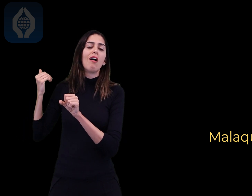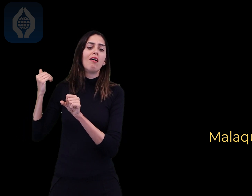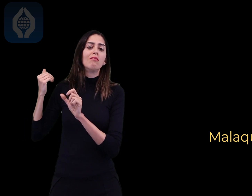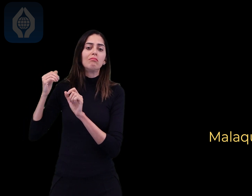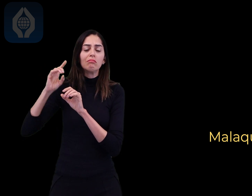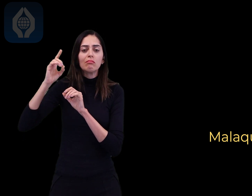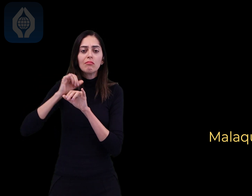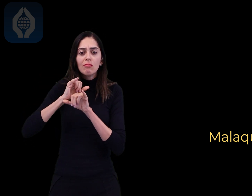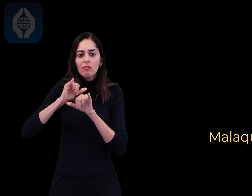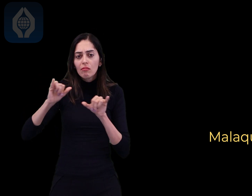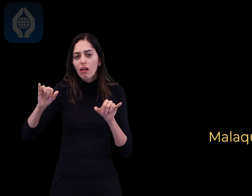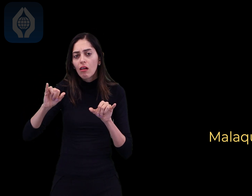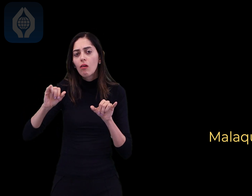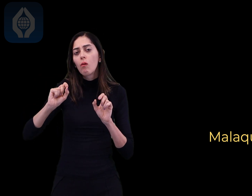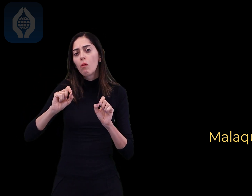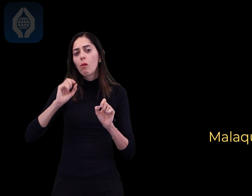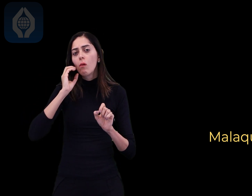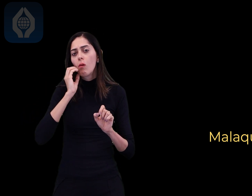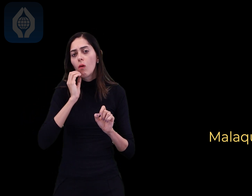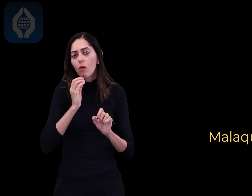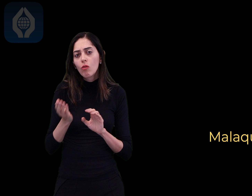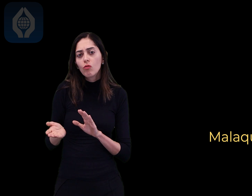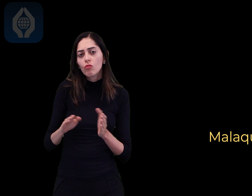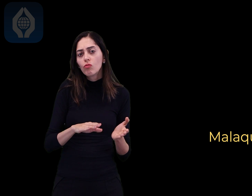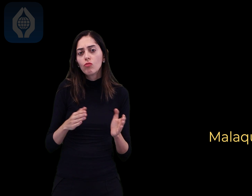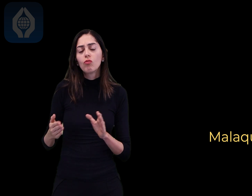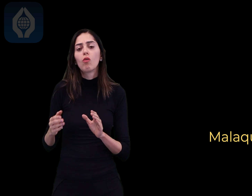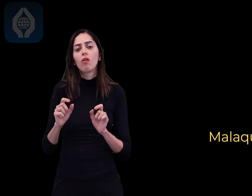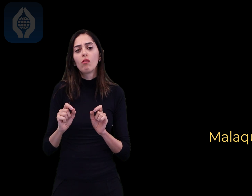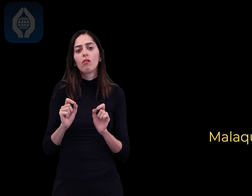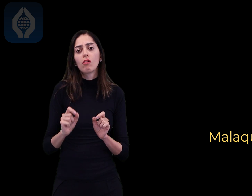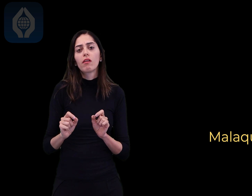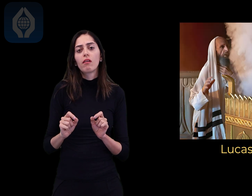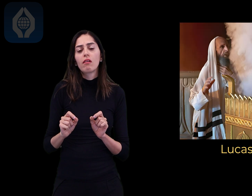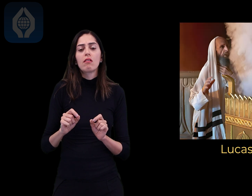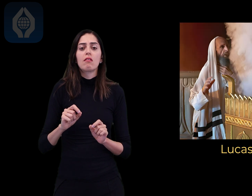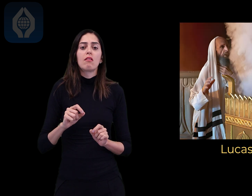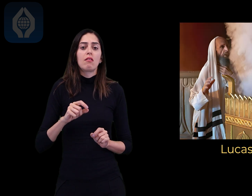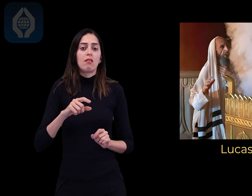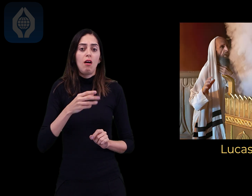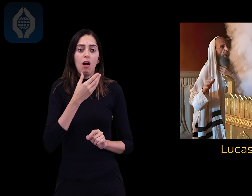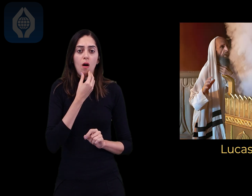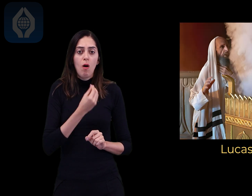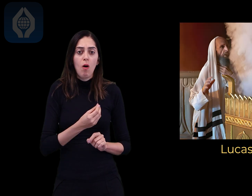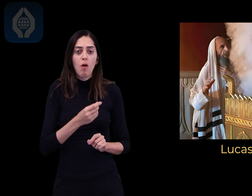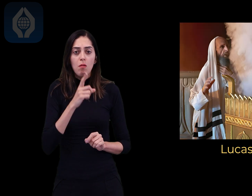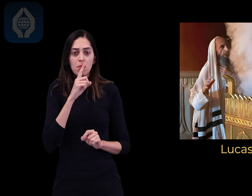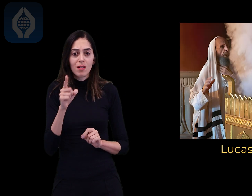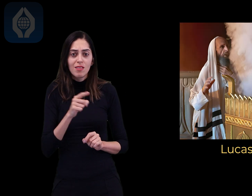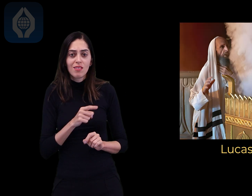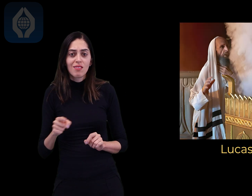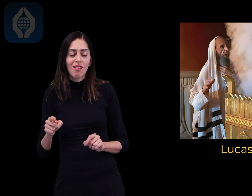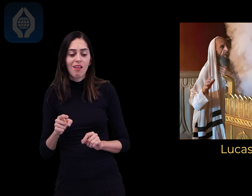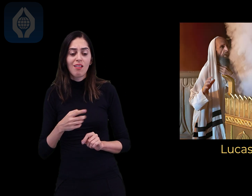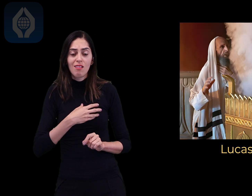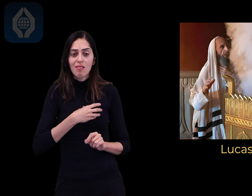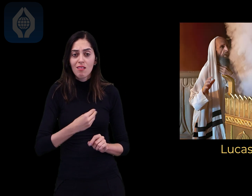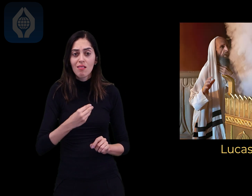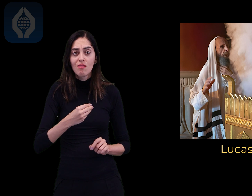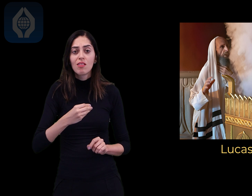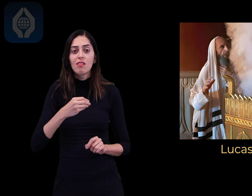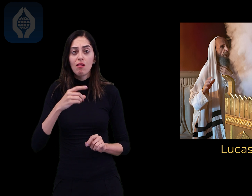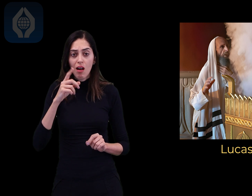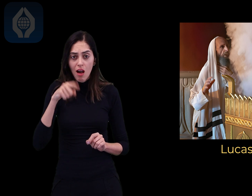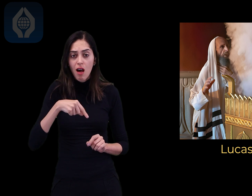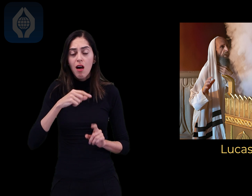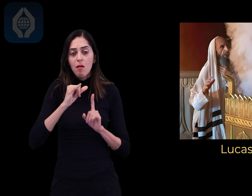iria preparar o povo para receber o libertador que havia de vir. O anjo diz que o filho de Zacarias,